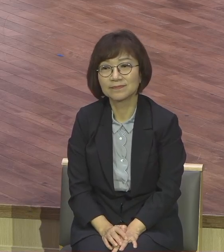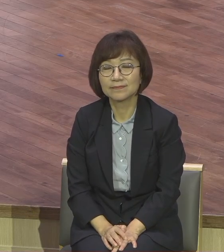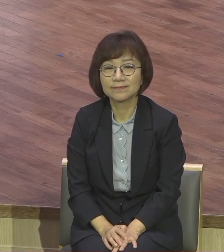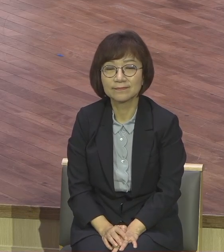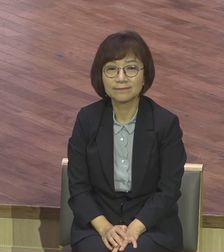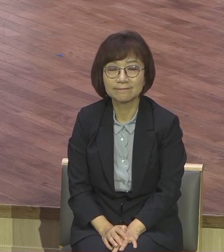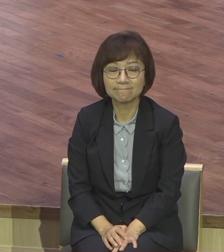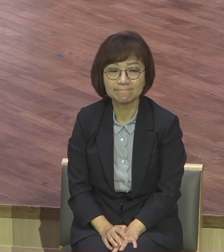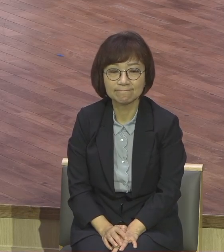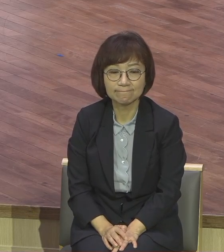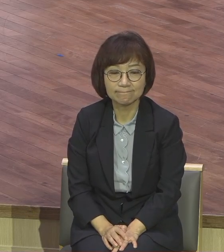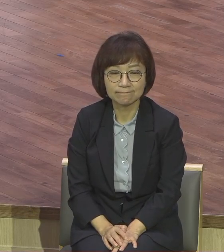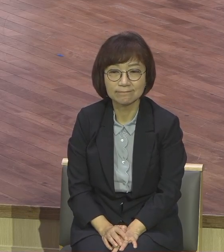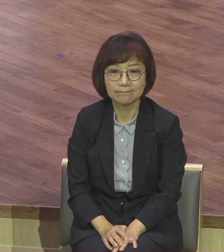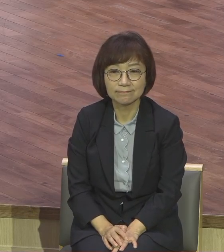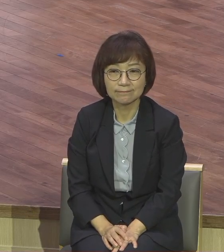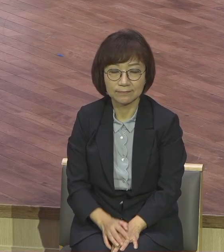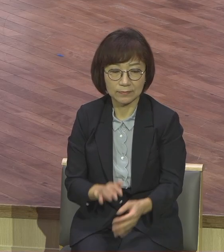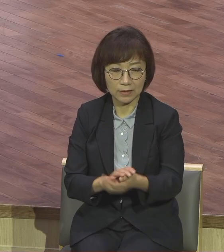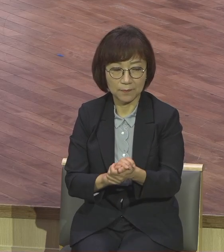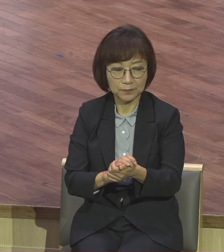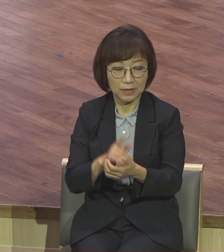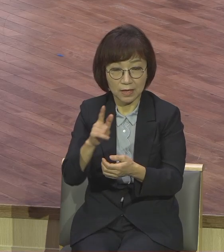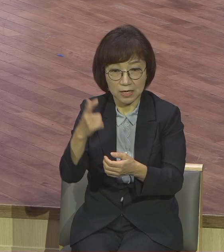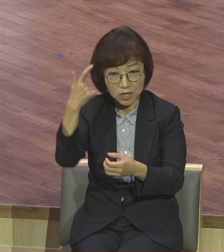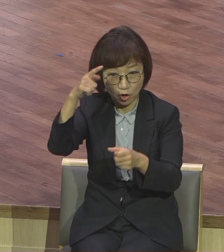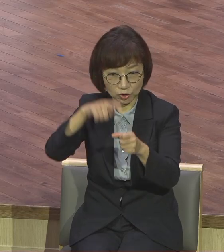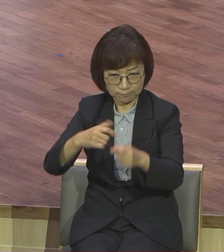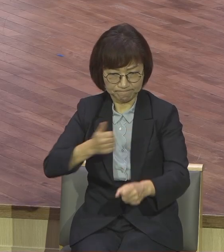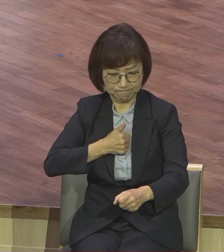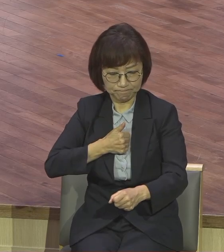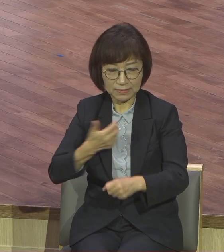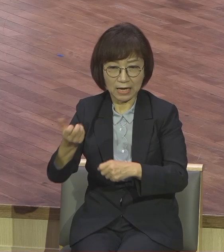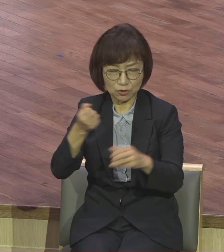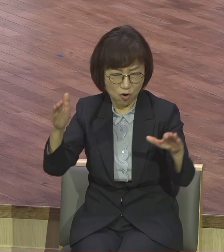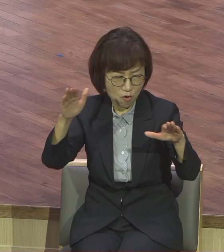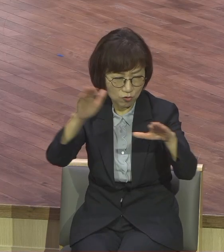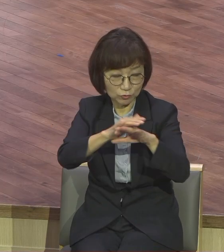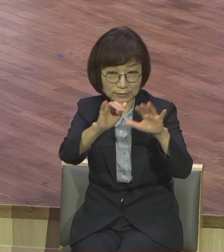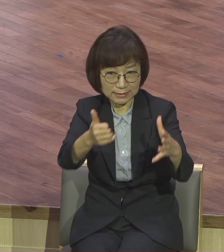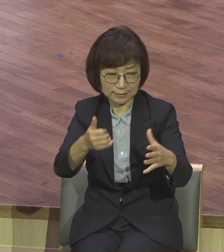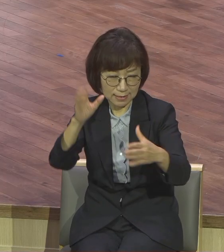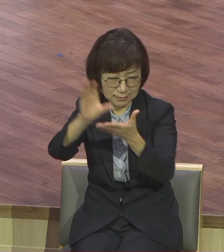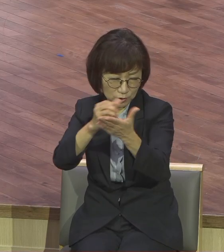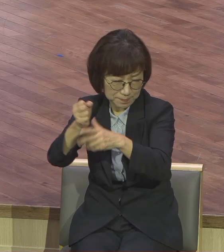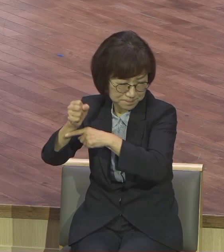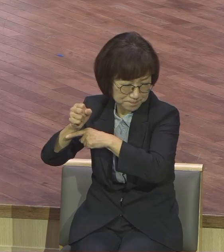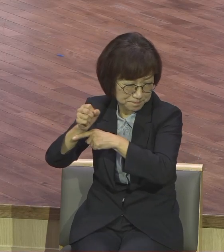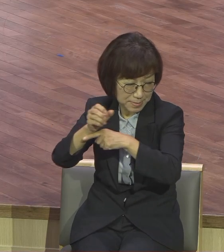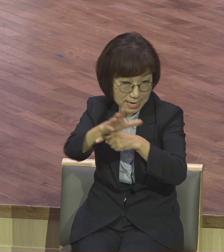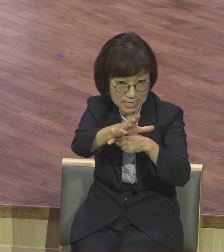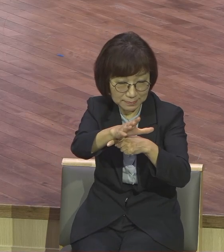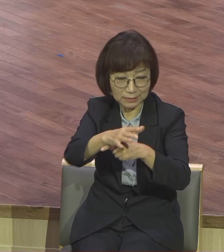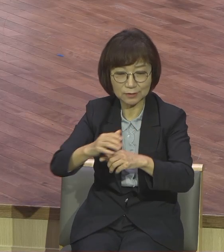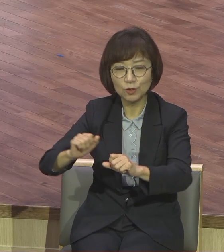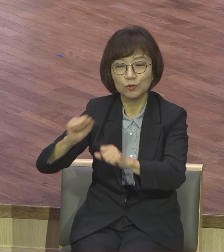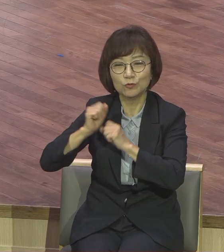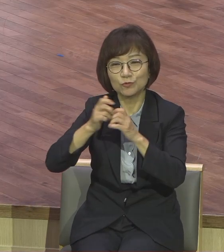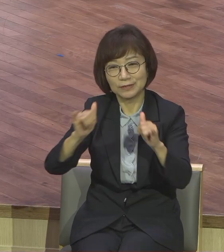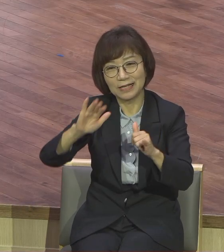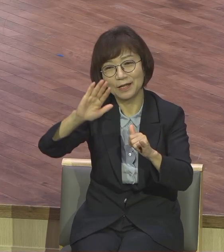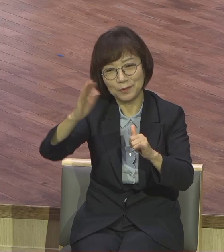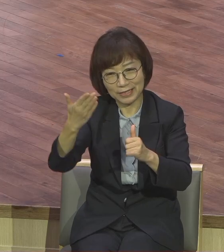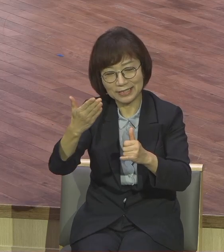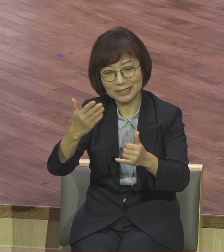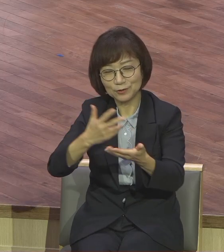이런 영적 정체성을 가지고 어두운 세상에 빛을 비추는 영적 군사로서의 언약적 삶을 사시기를